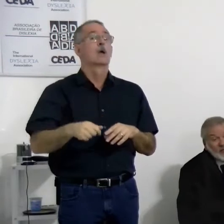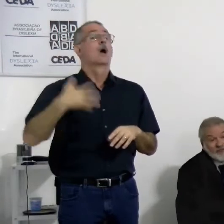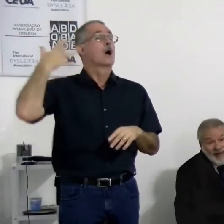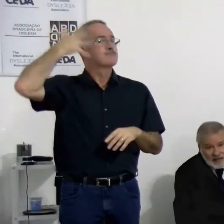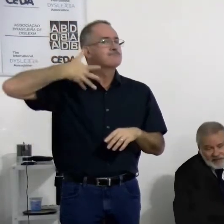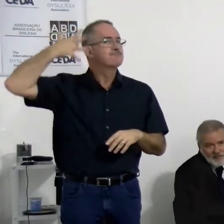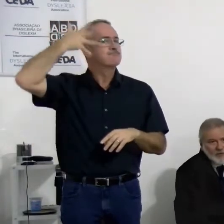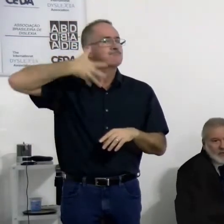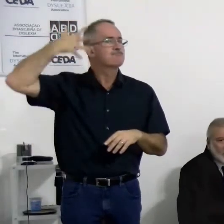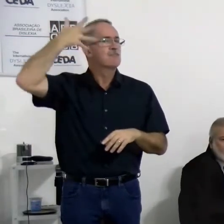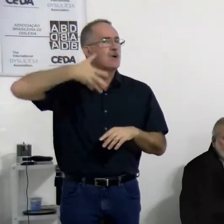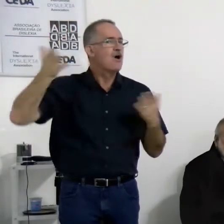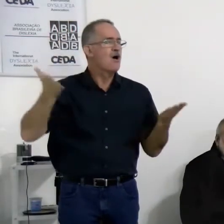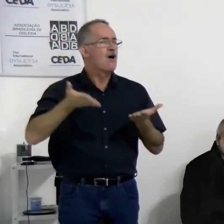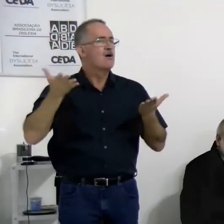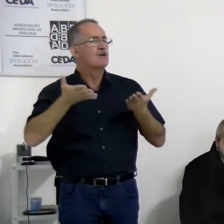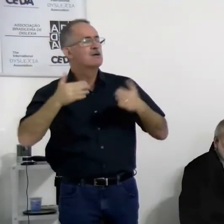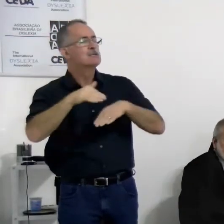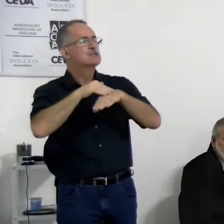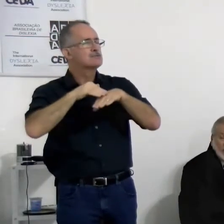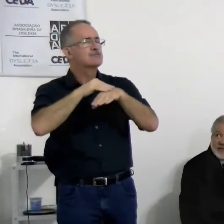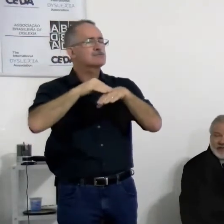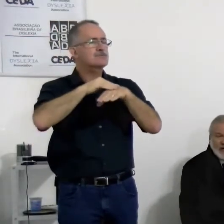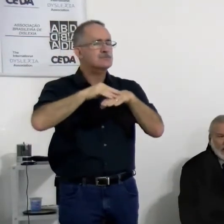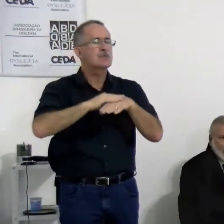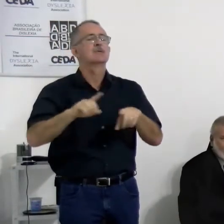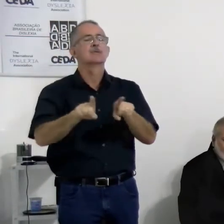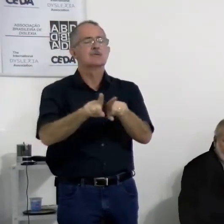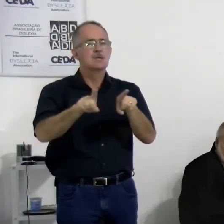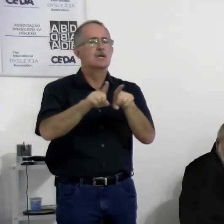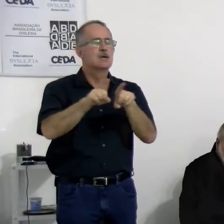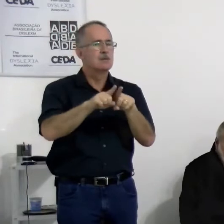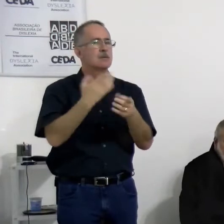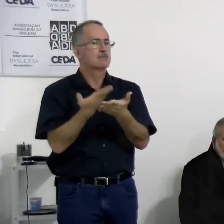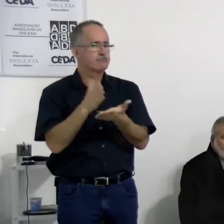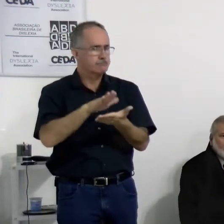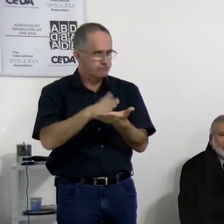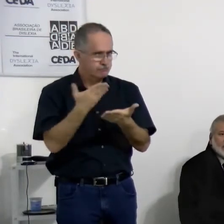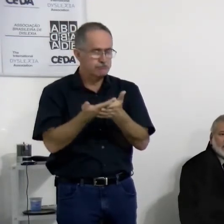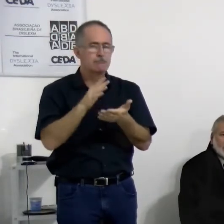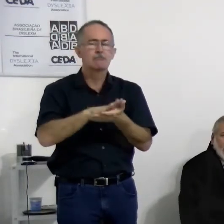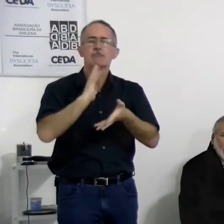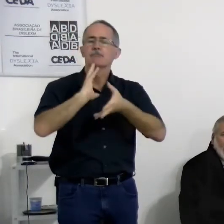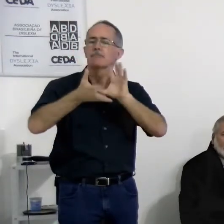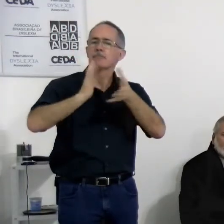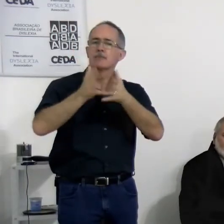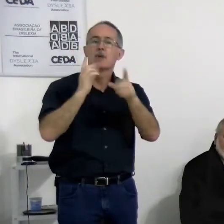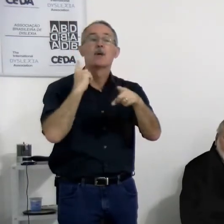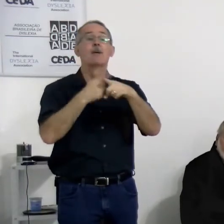sendo, essa conversa informal, está sendo traduzida em libras com vistas